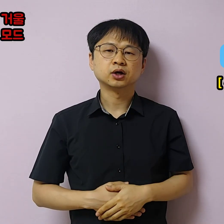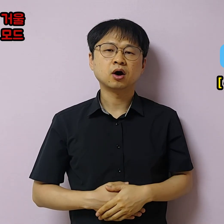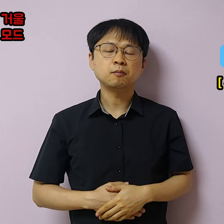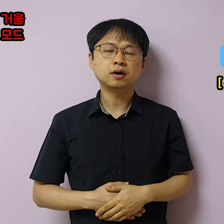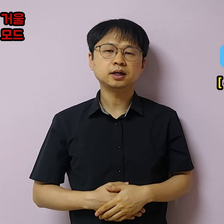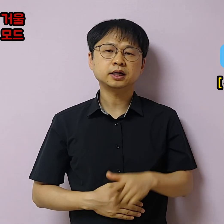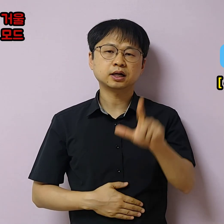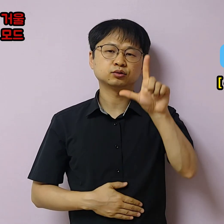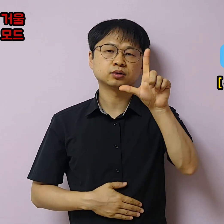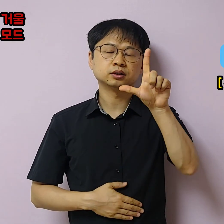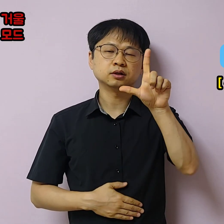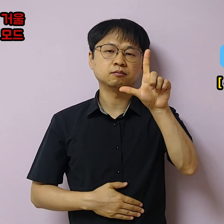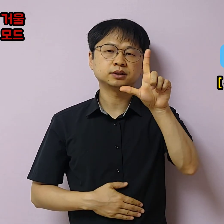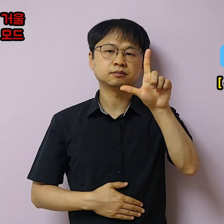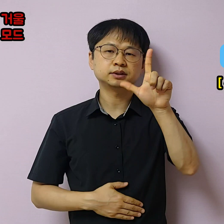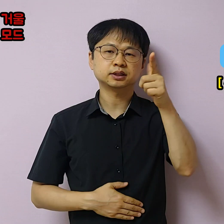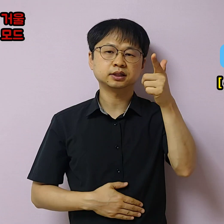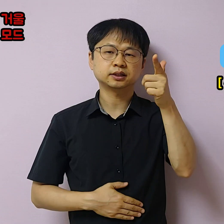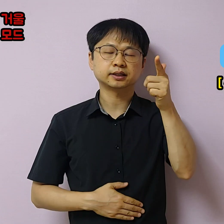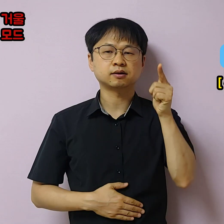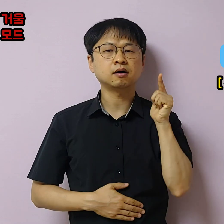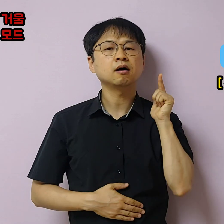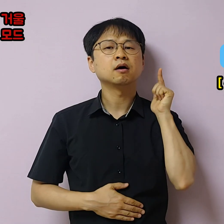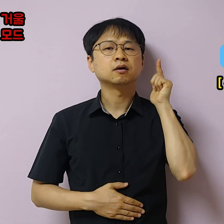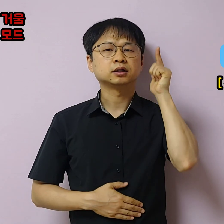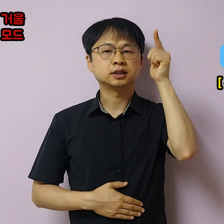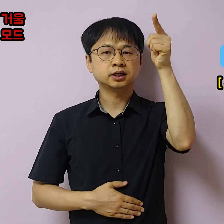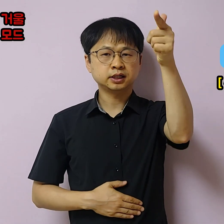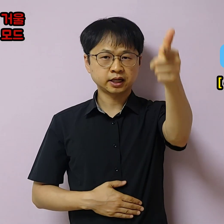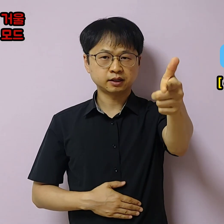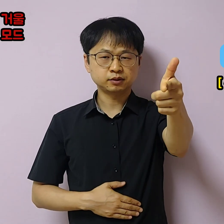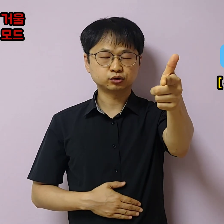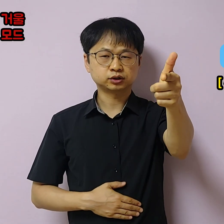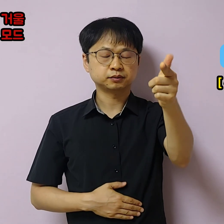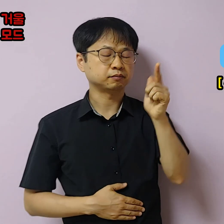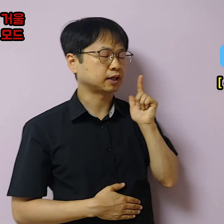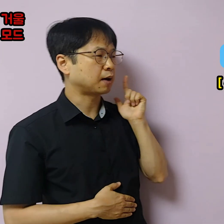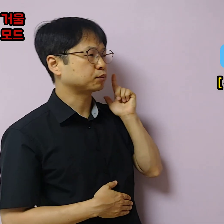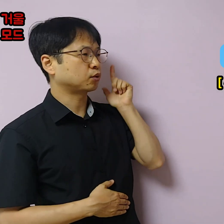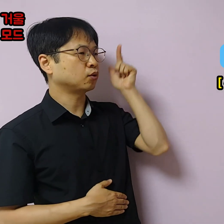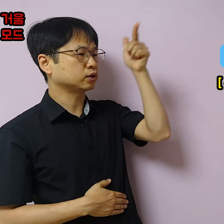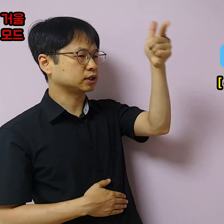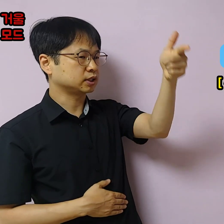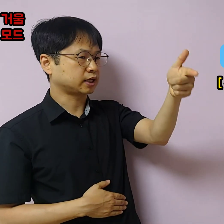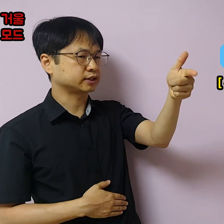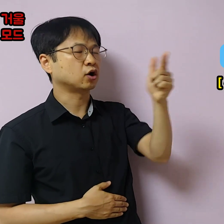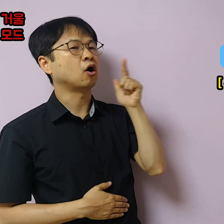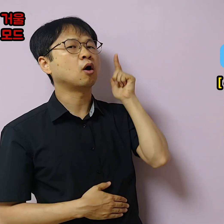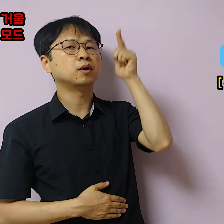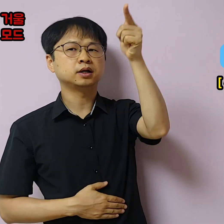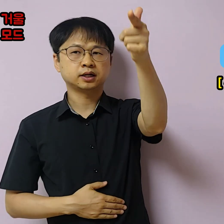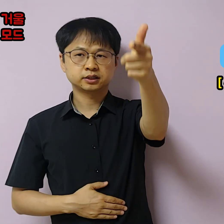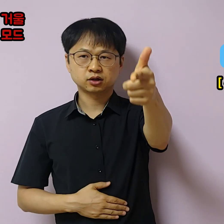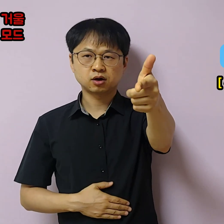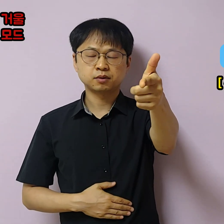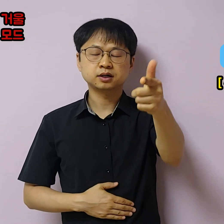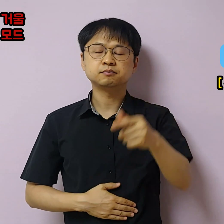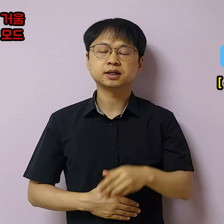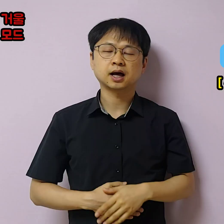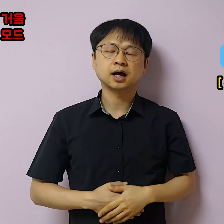저 멀리라는 수어는 엄지검지를 이렇게 해서 길게 내밀어 주시면 됩니다. 앞으로 길게, 저 멀리, 저